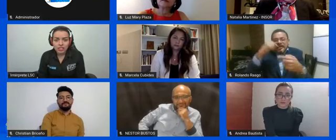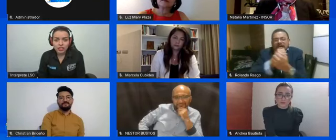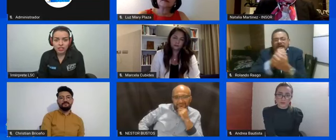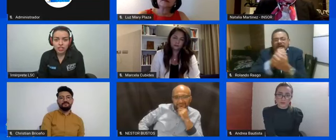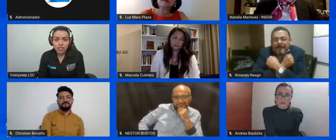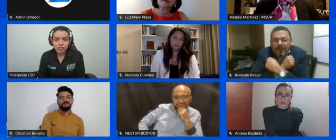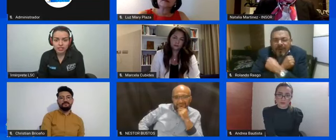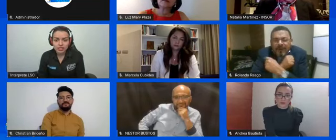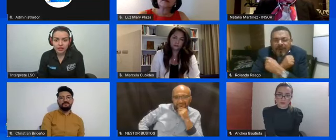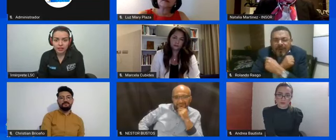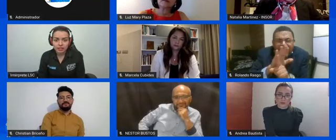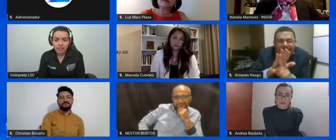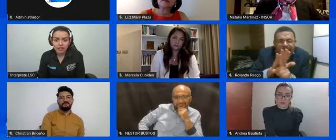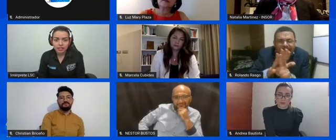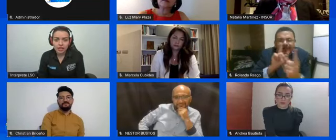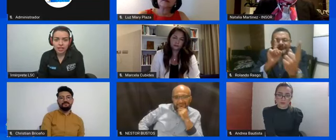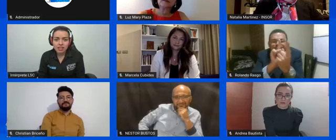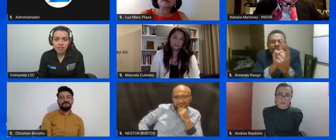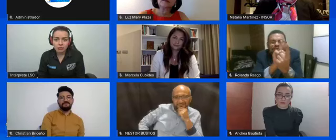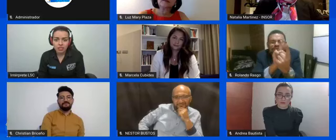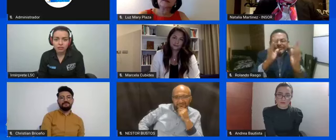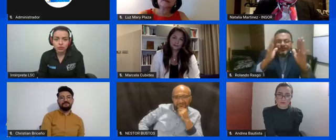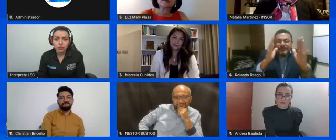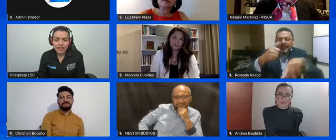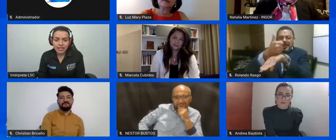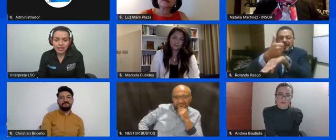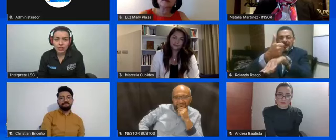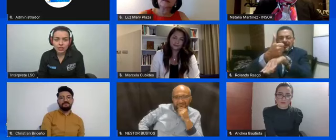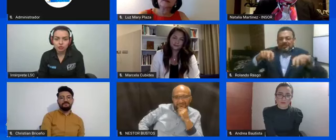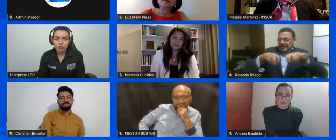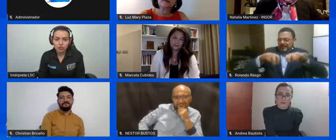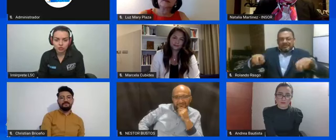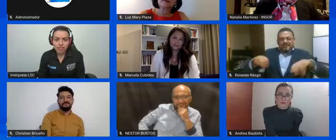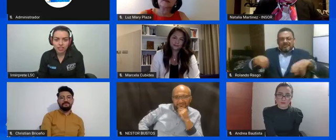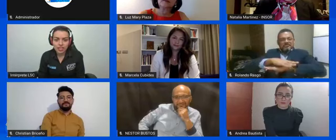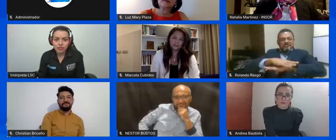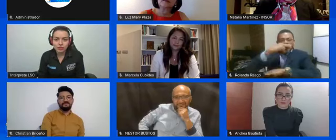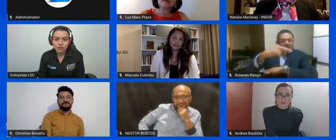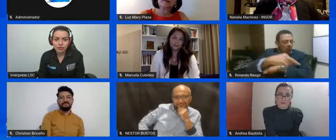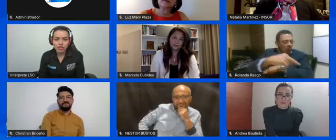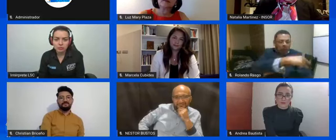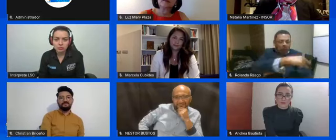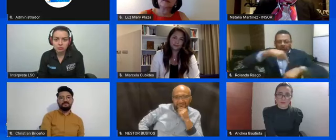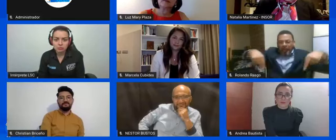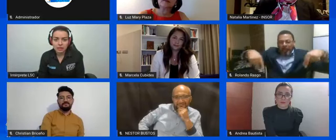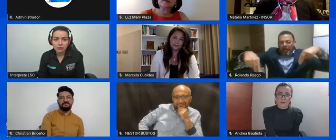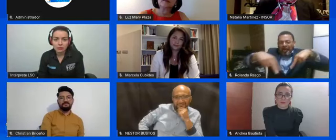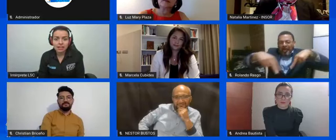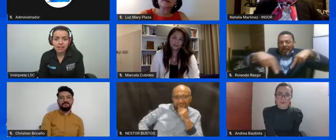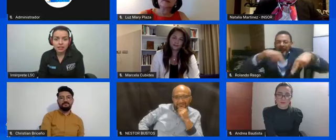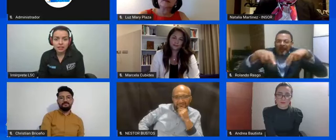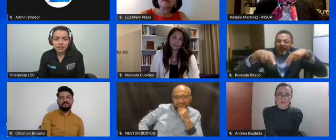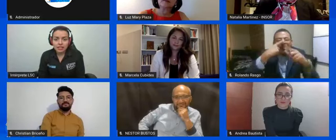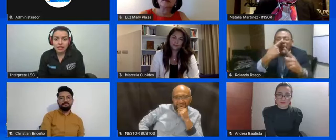Allí los niños que estaban en la escuela pues eran muy queridos, muy consentidos, con ellos empezamos a